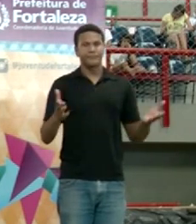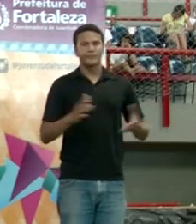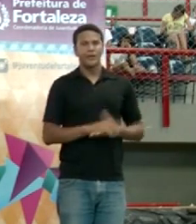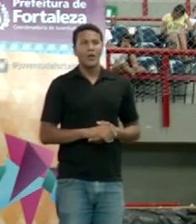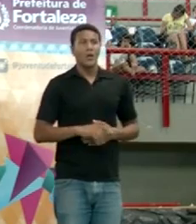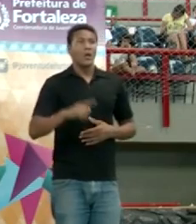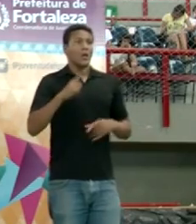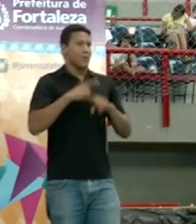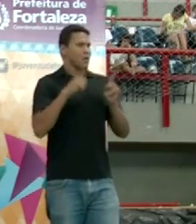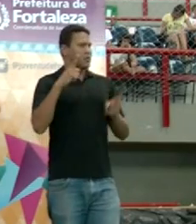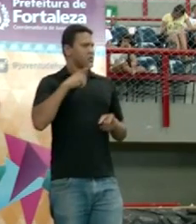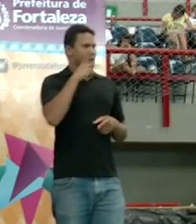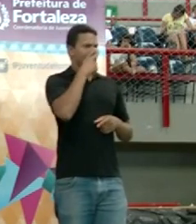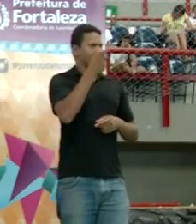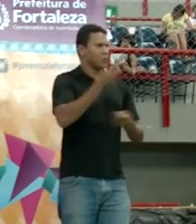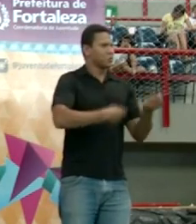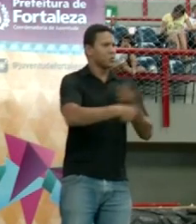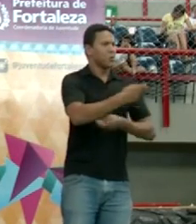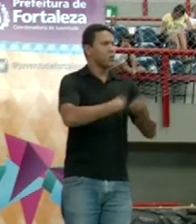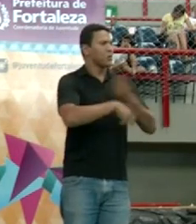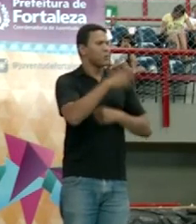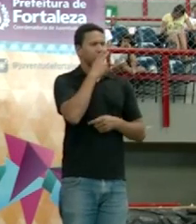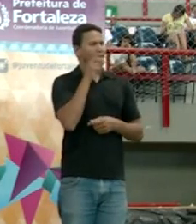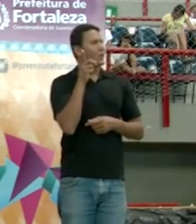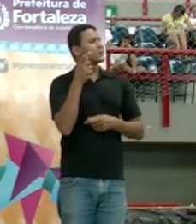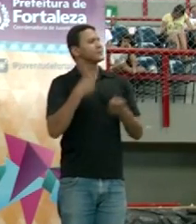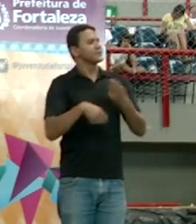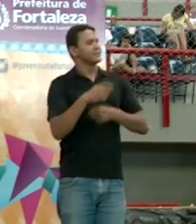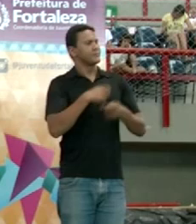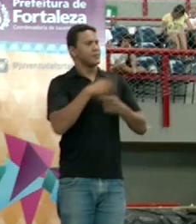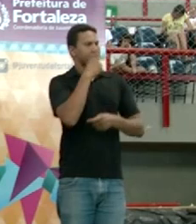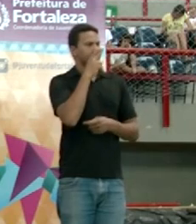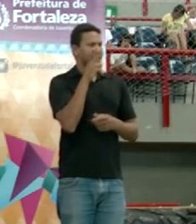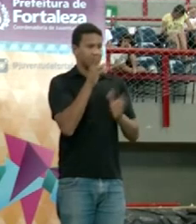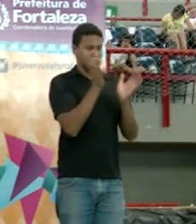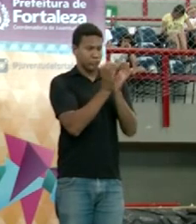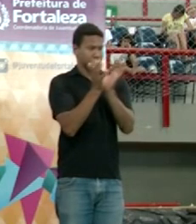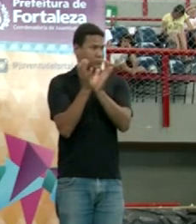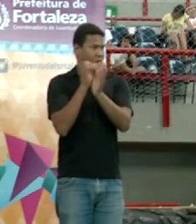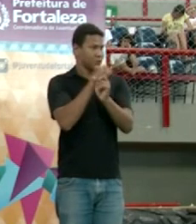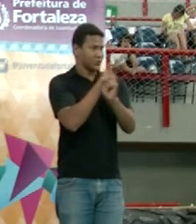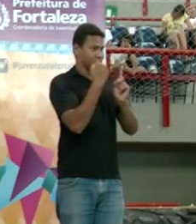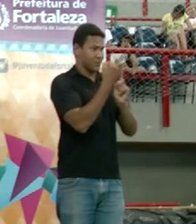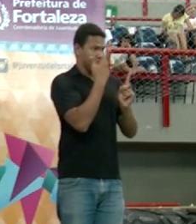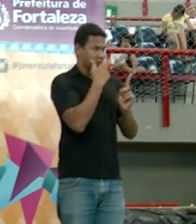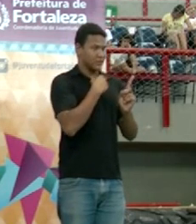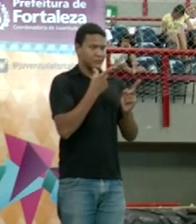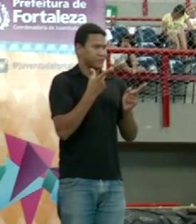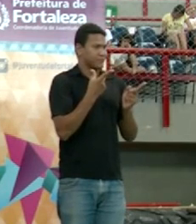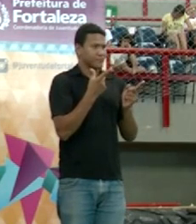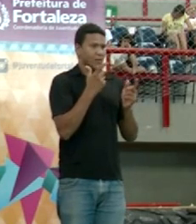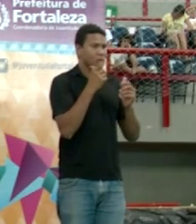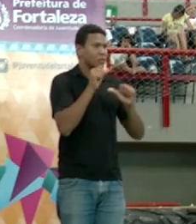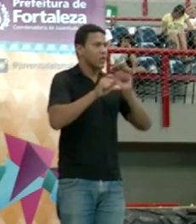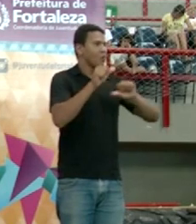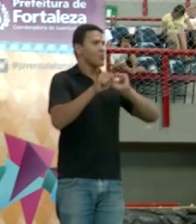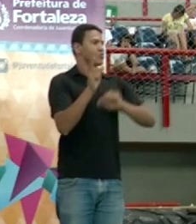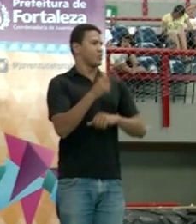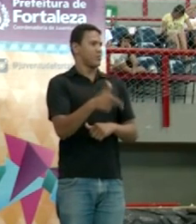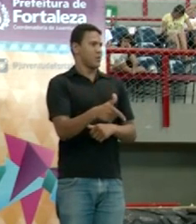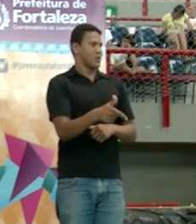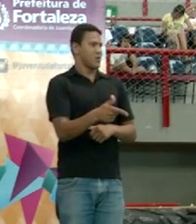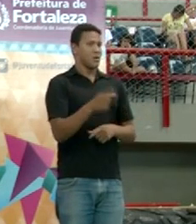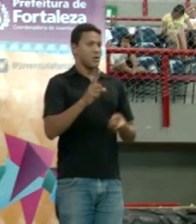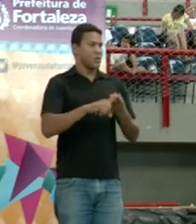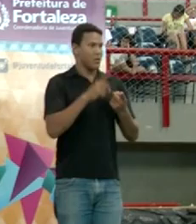Uma economia de subsistência. Sociedade estamental é quando as classes sociais não se alteram. Você tem uma economia de subsistência e o poder político